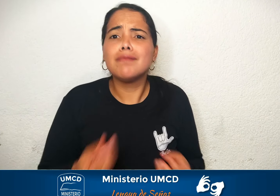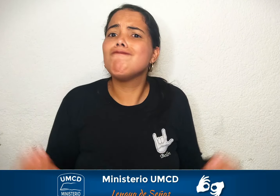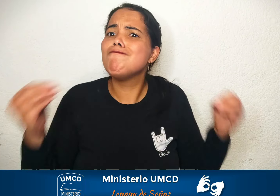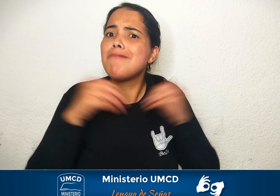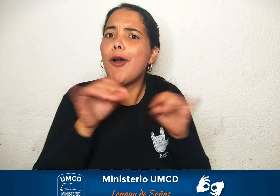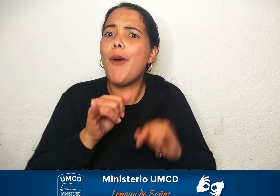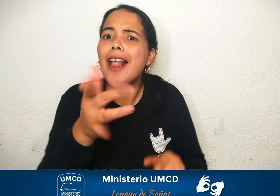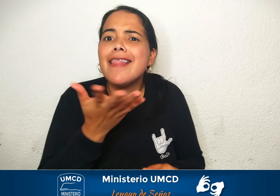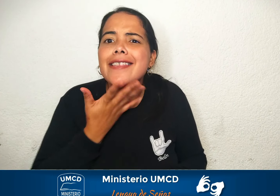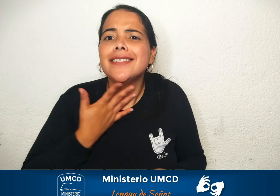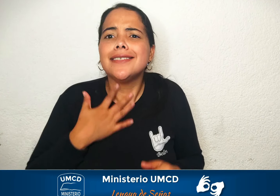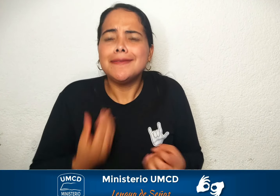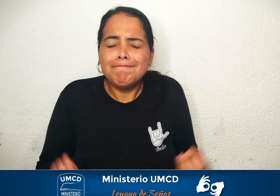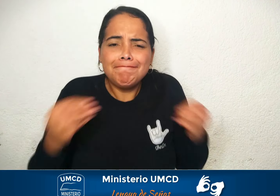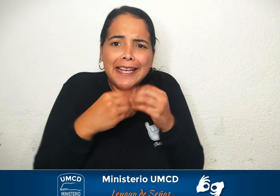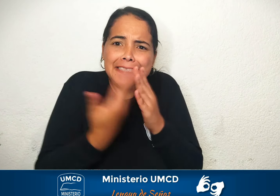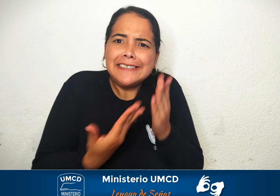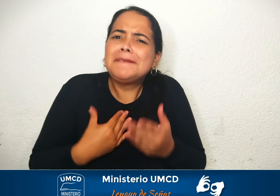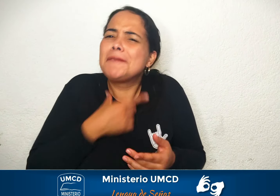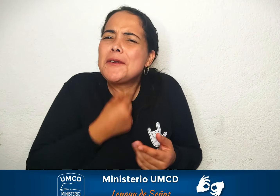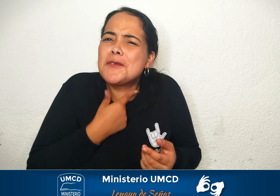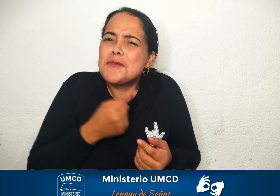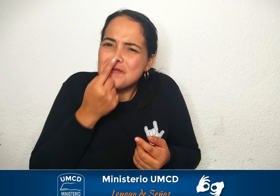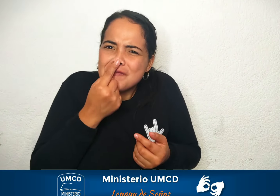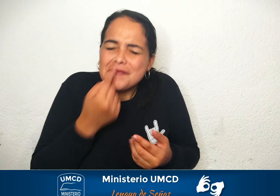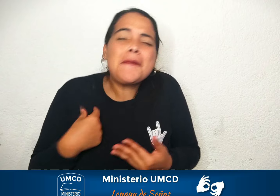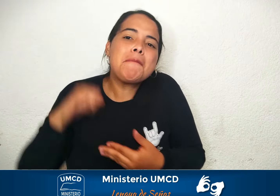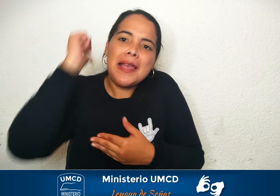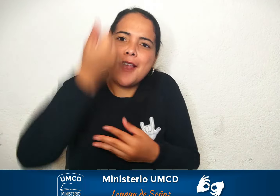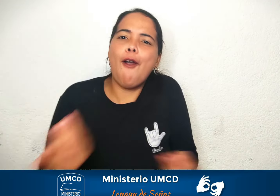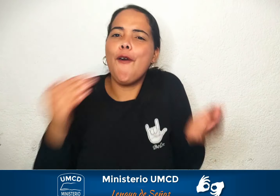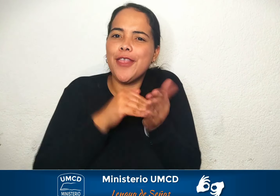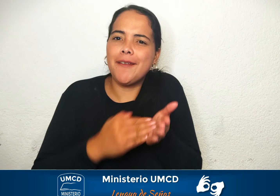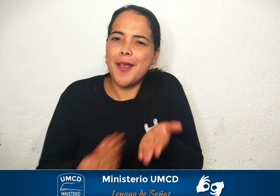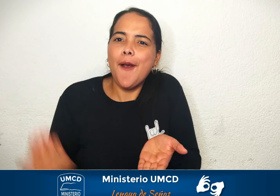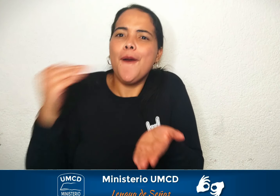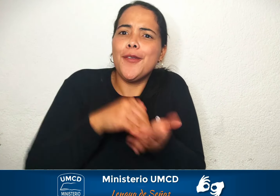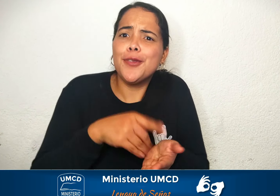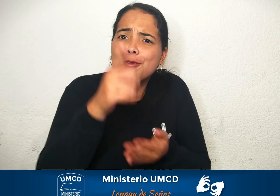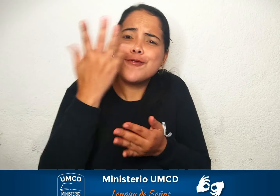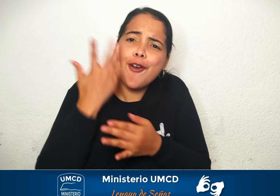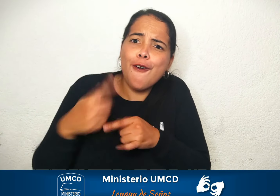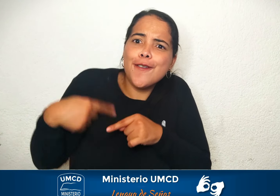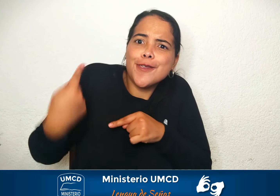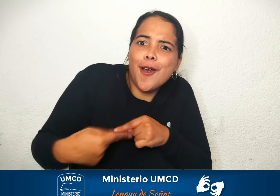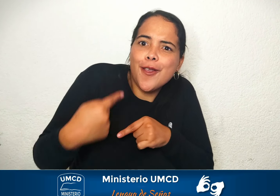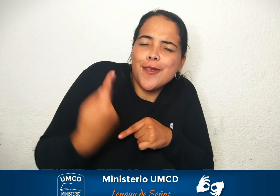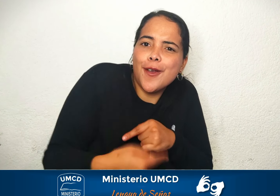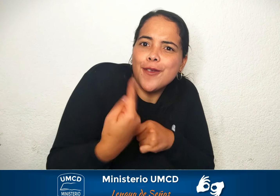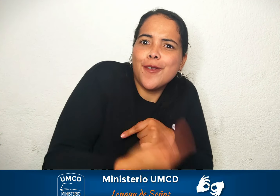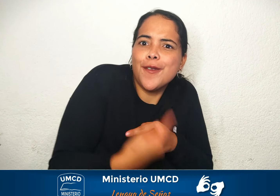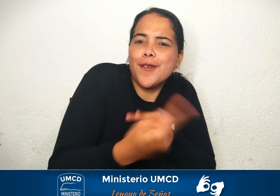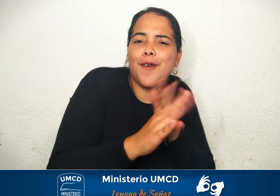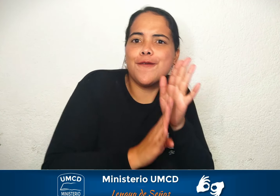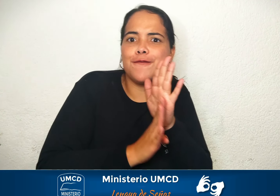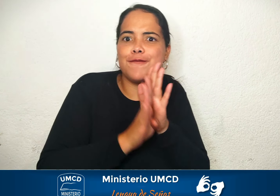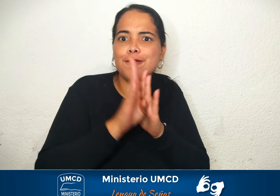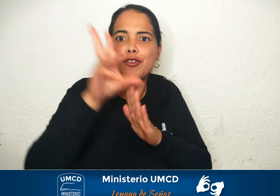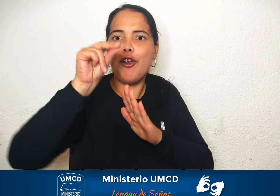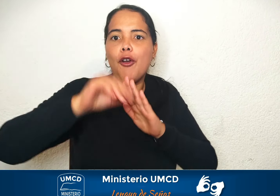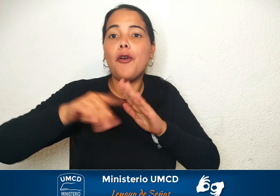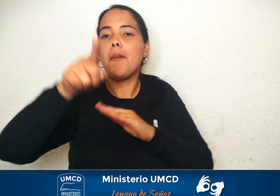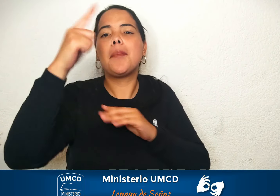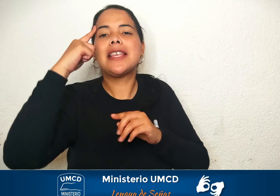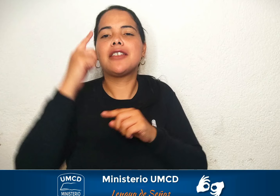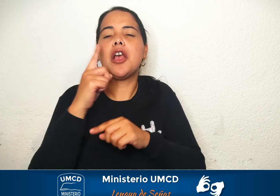el crecimiento. El crecimiento es un proceso de toda una vida. Cada día usted va creciendo. No va a cambiar